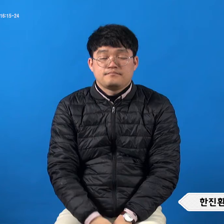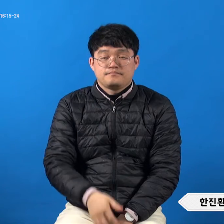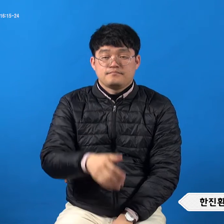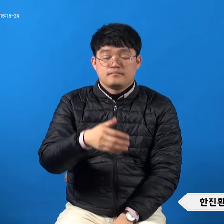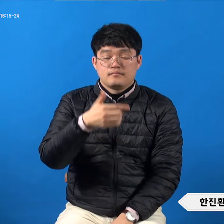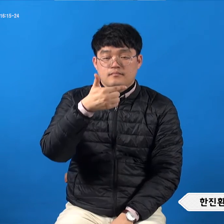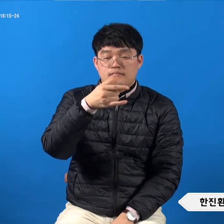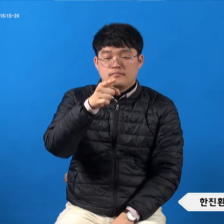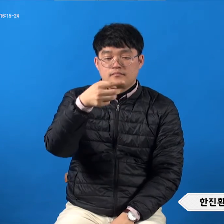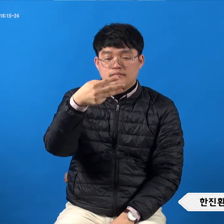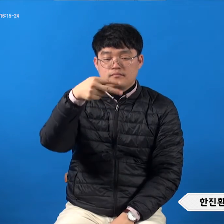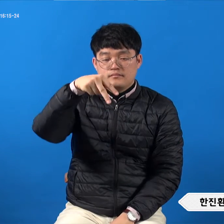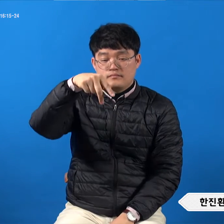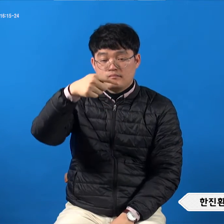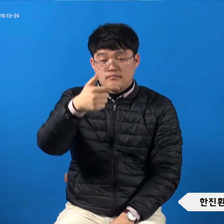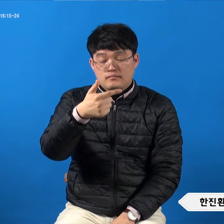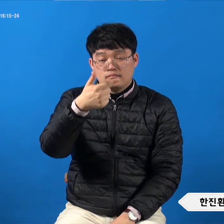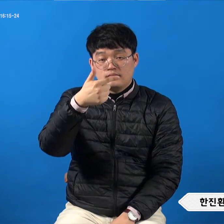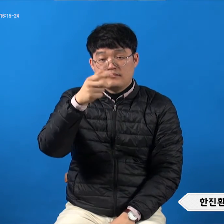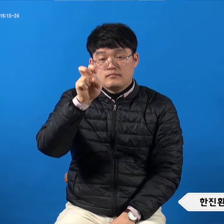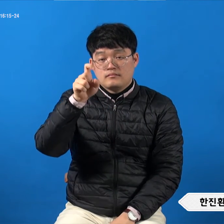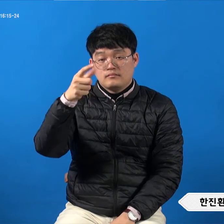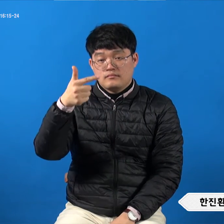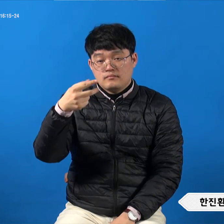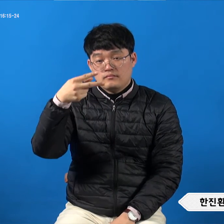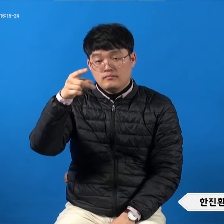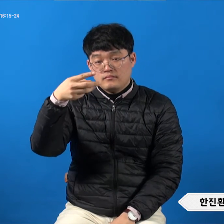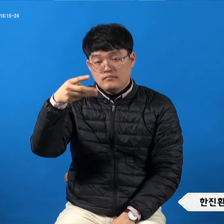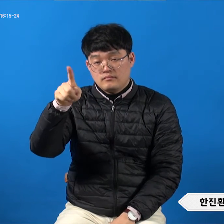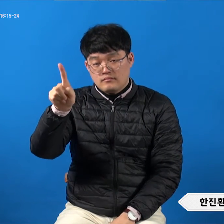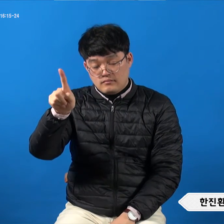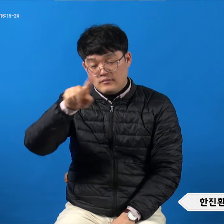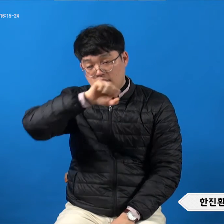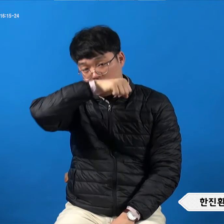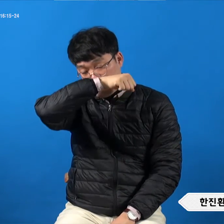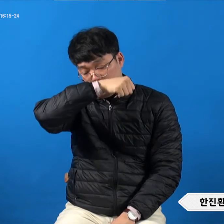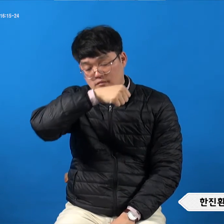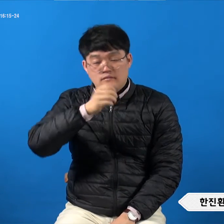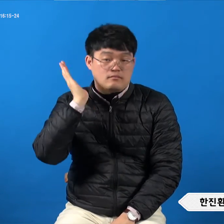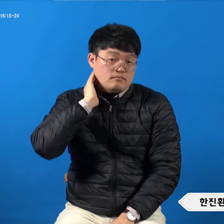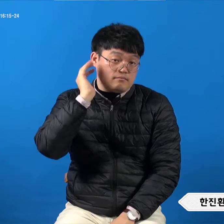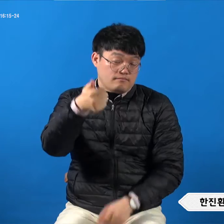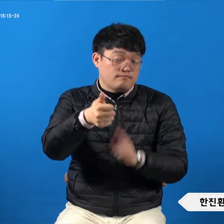넬슨 만델라는 남아공의 자유를 위해서 백인 정권과